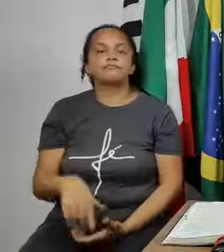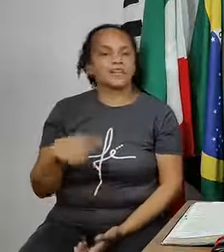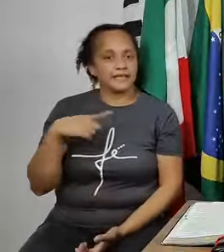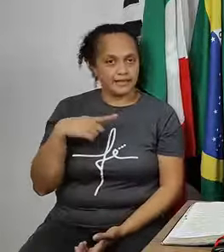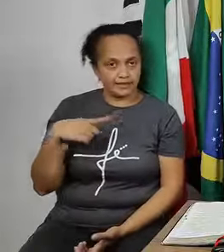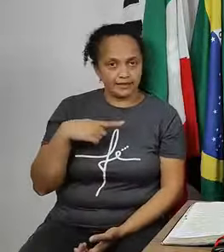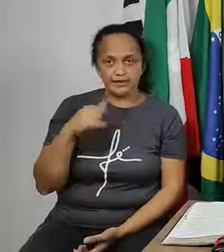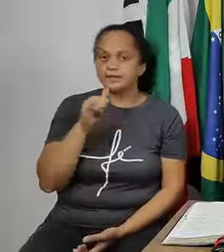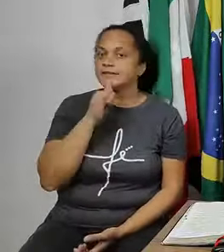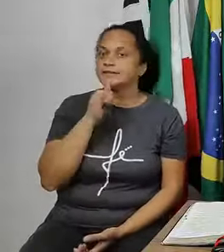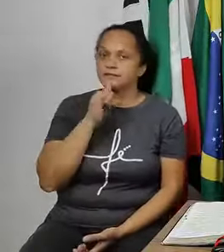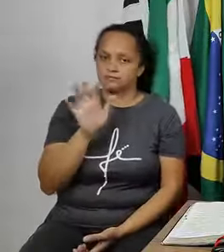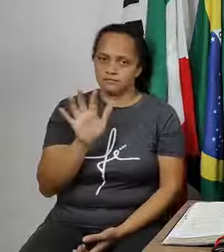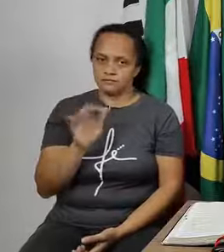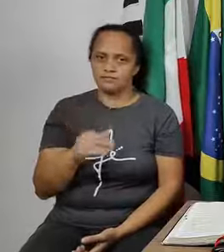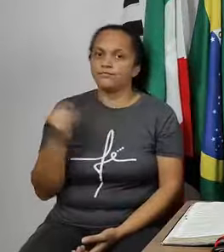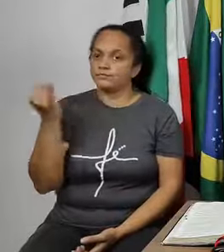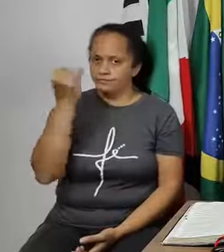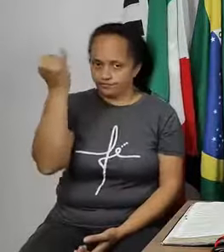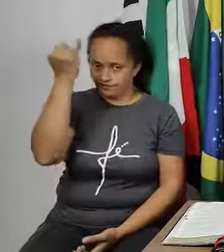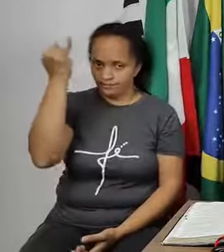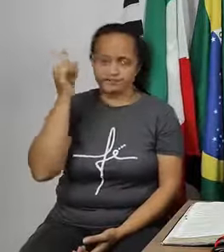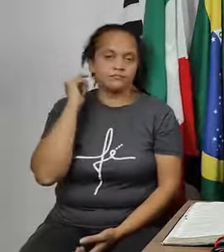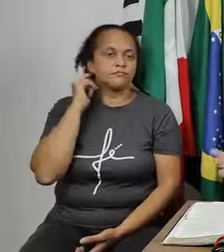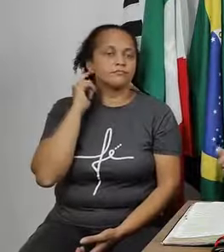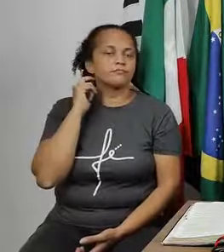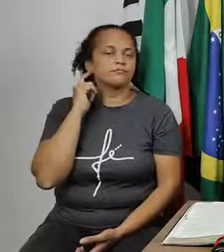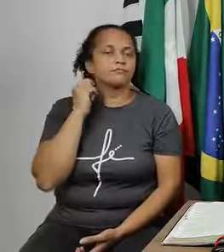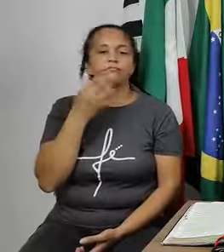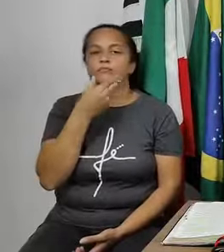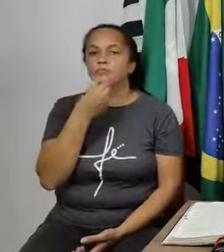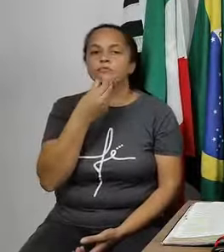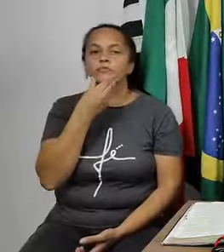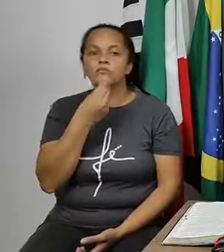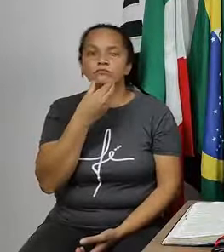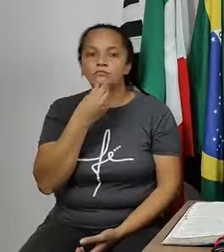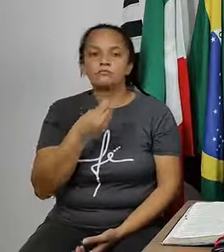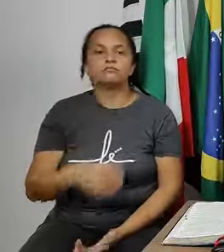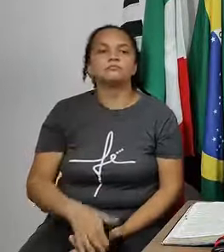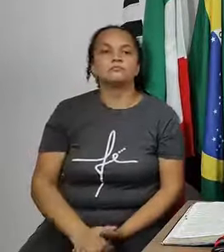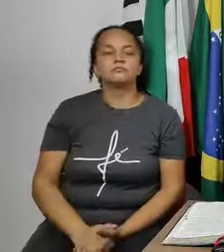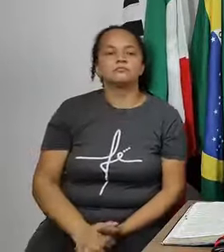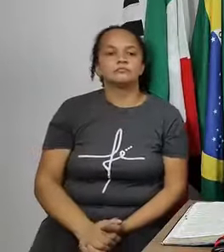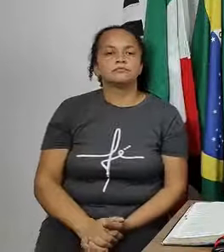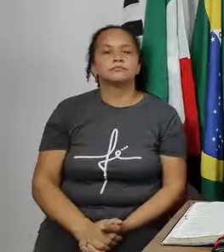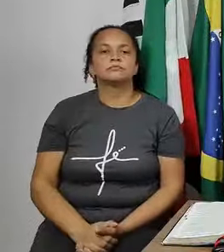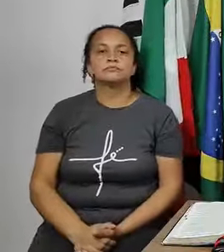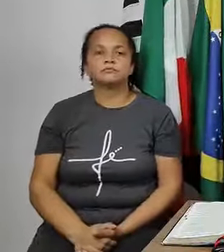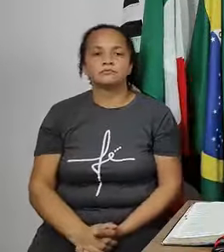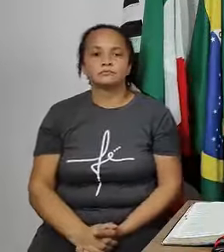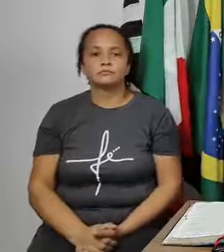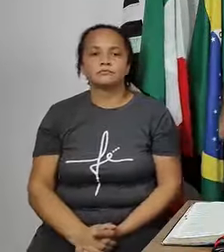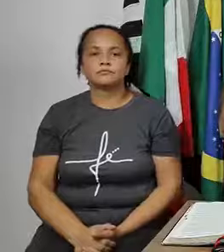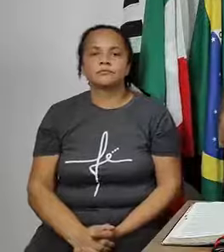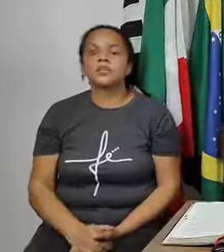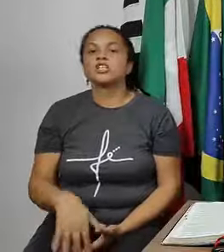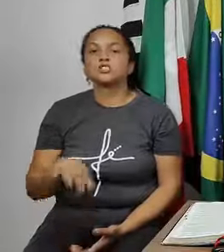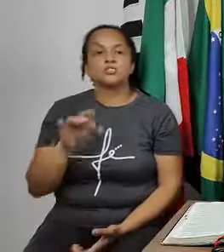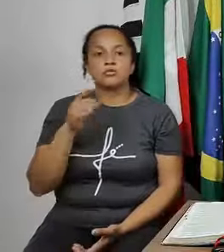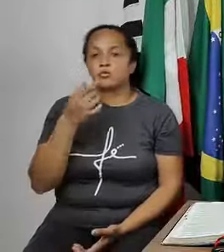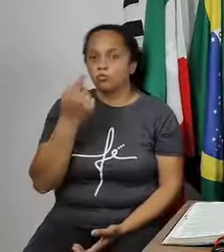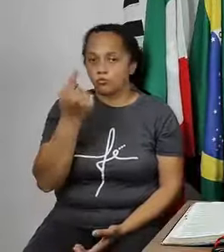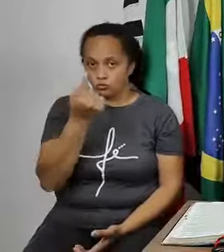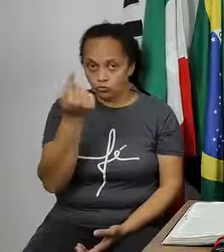exemplo muito importante, né, de um homem, né, que só perde para, ele só está abaixo